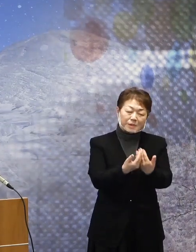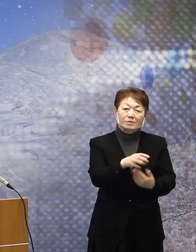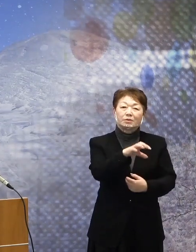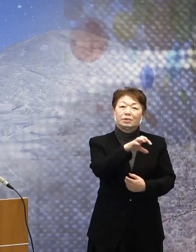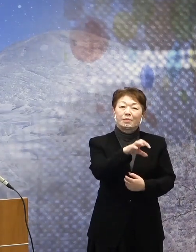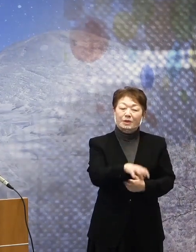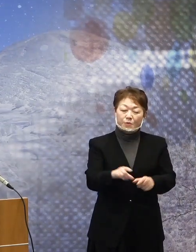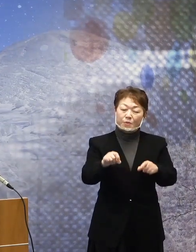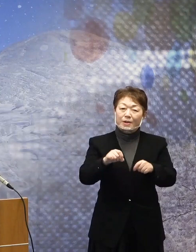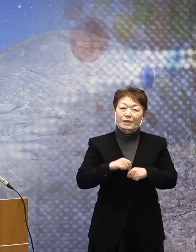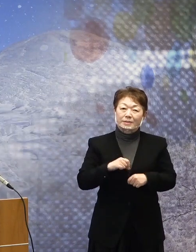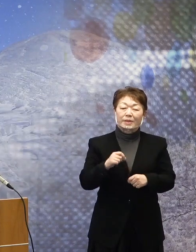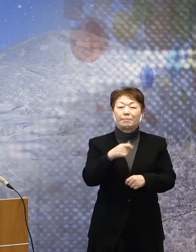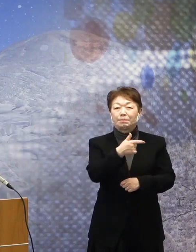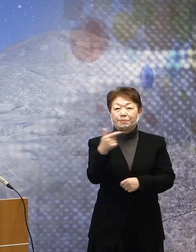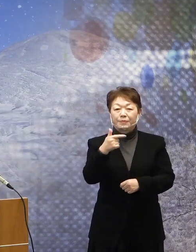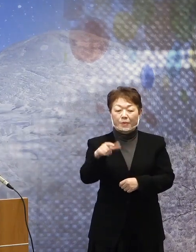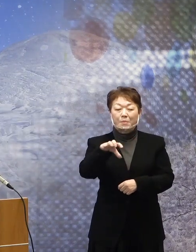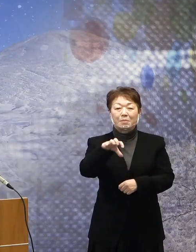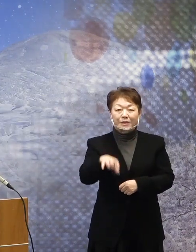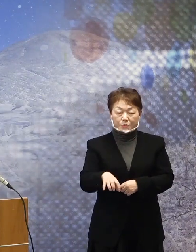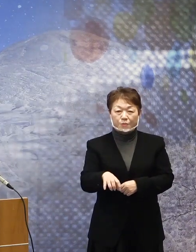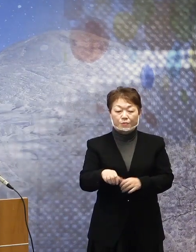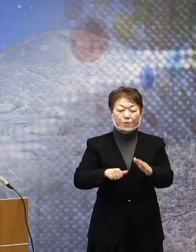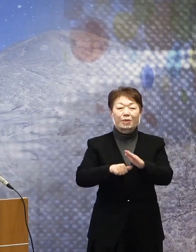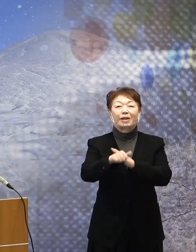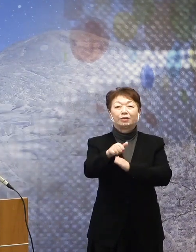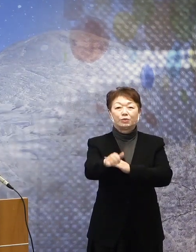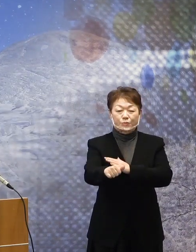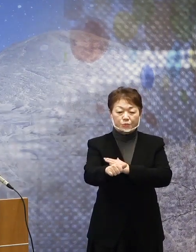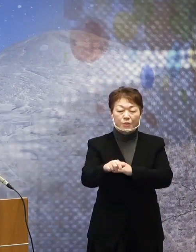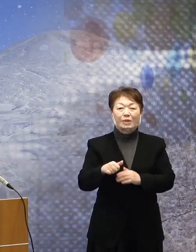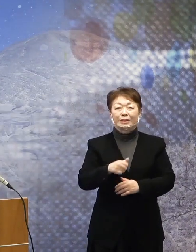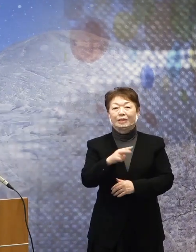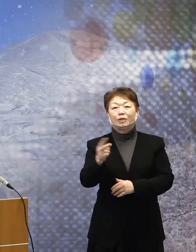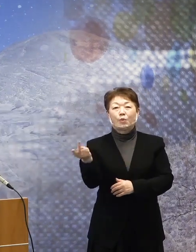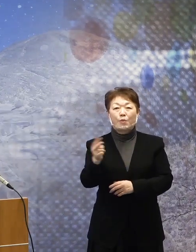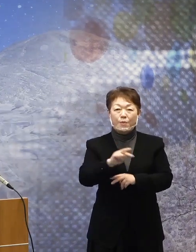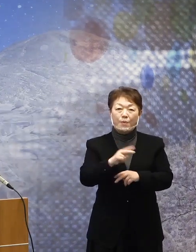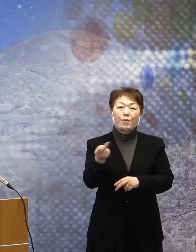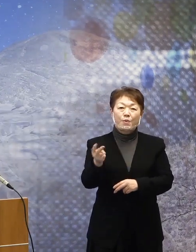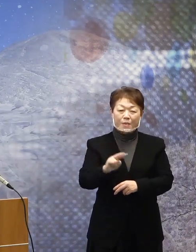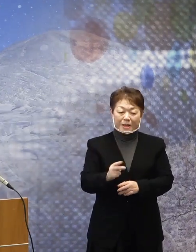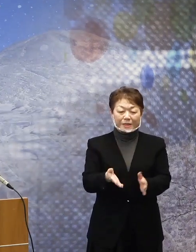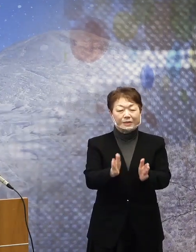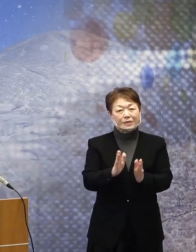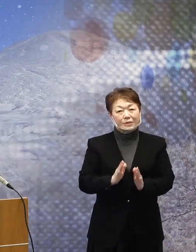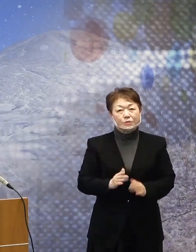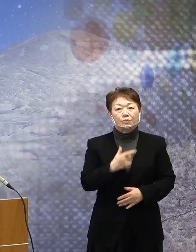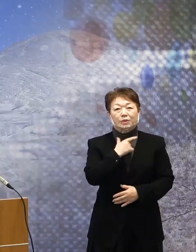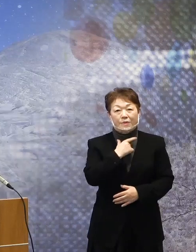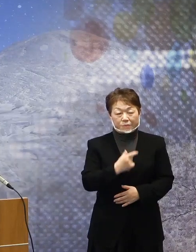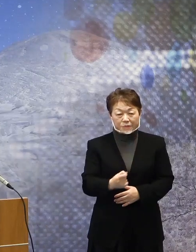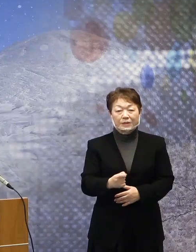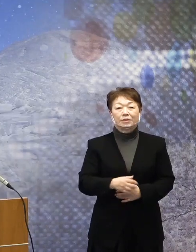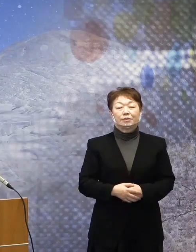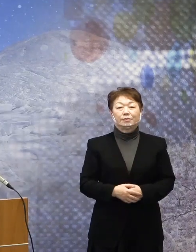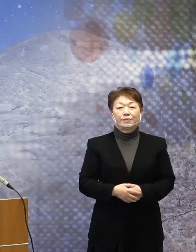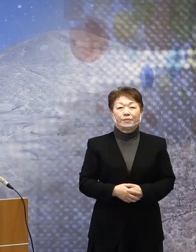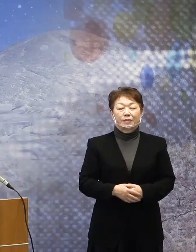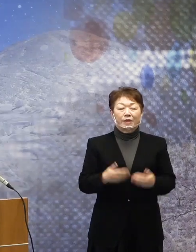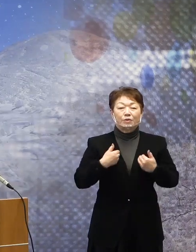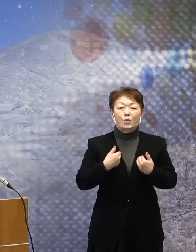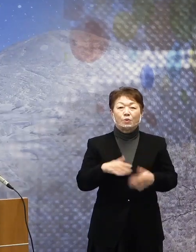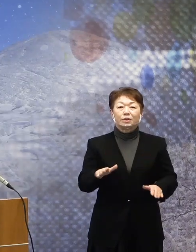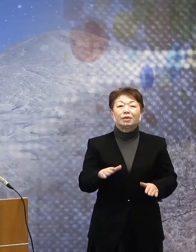また感染リスクが高い場所への外出、移動については改めてご出向いただきたいこと、さらには不要不急